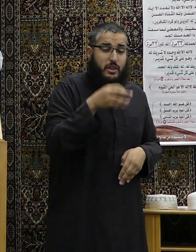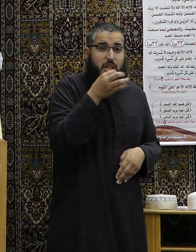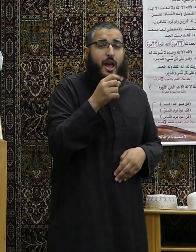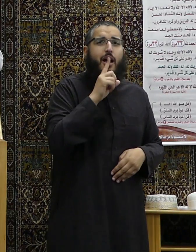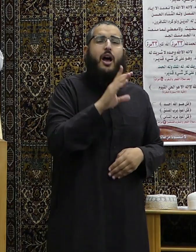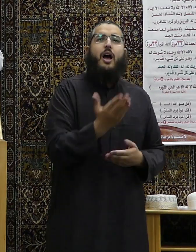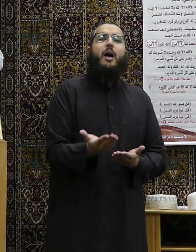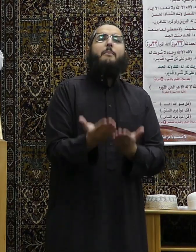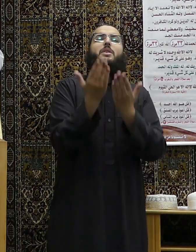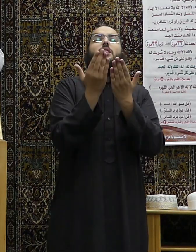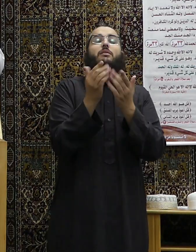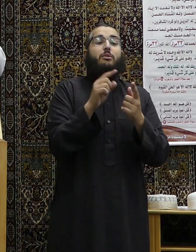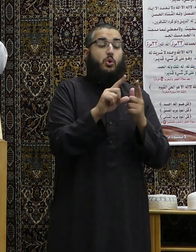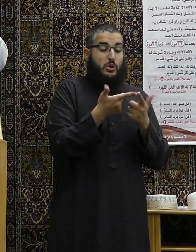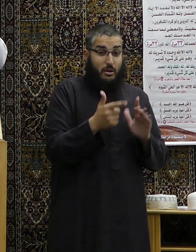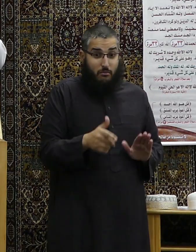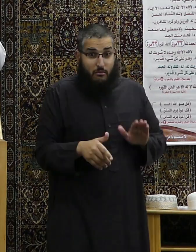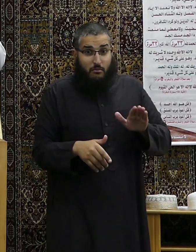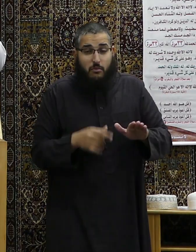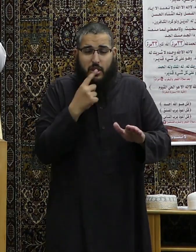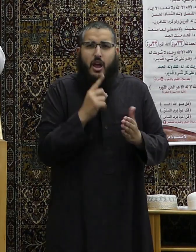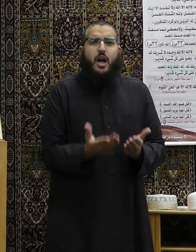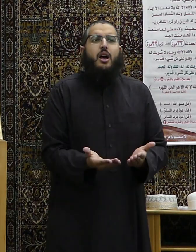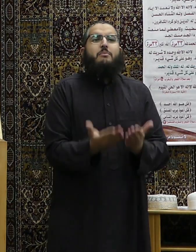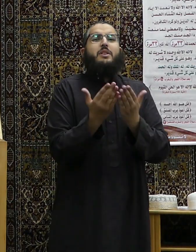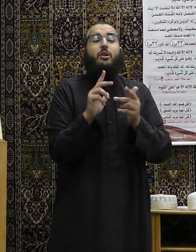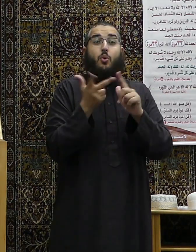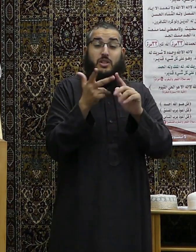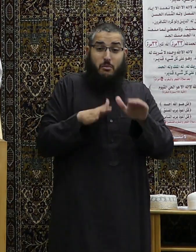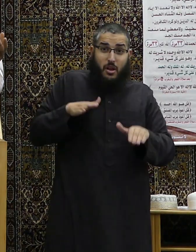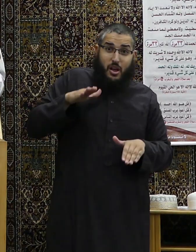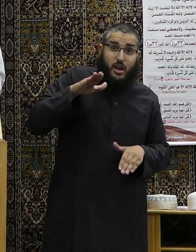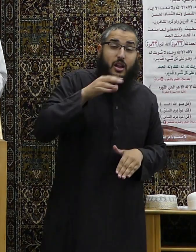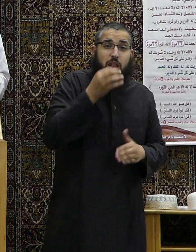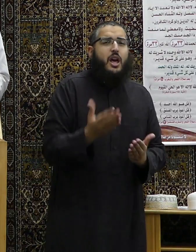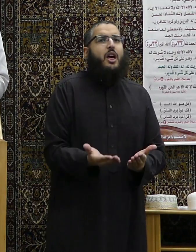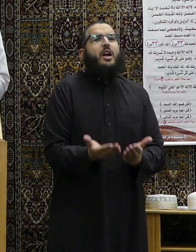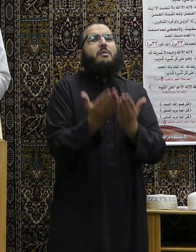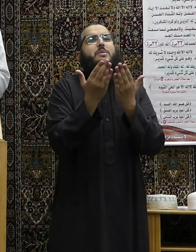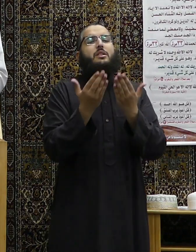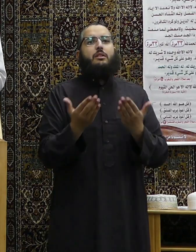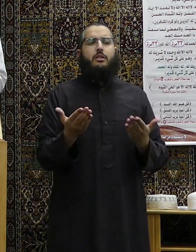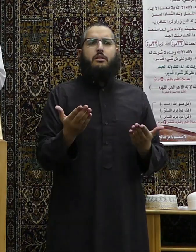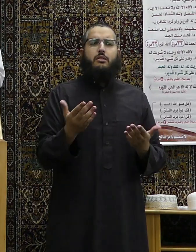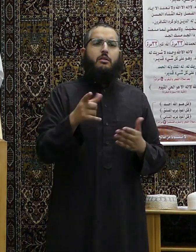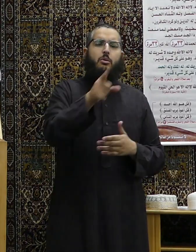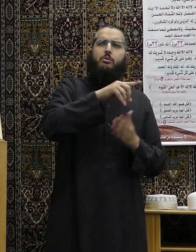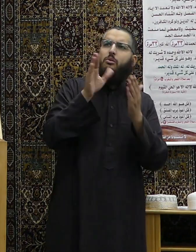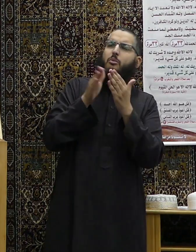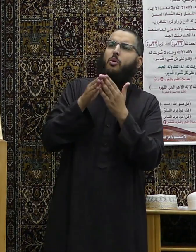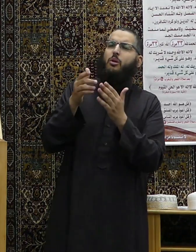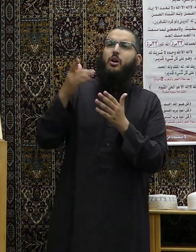deuxième marche, il a dit Amin. À la troisième marche, il a dit Amin. Les gens ont demandé, ô messager d'Allah, tu as dit Amin trois